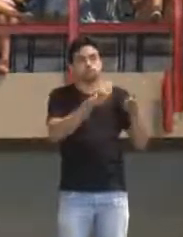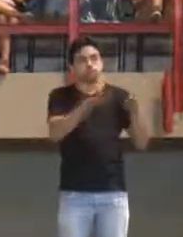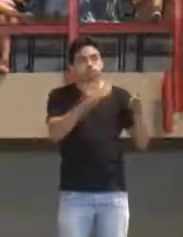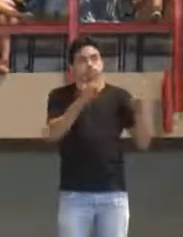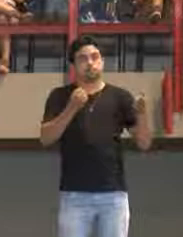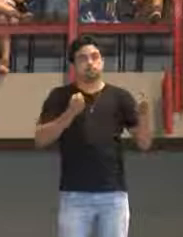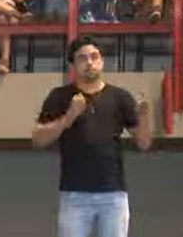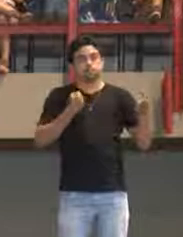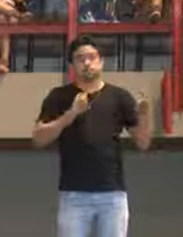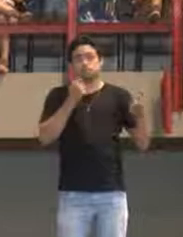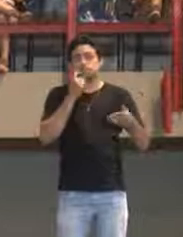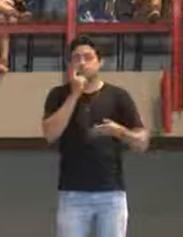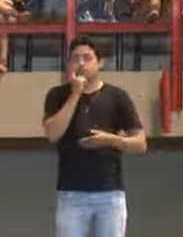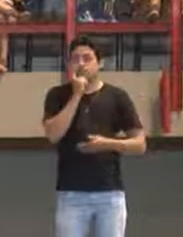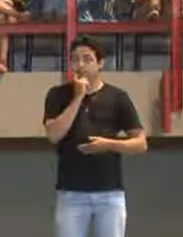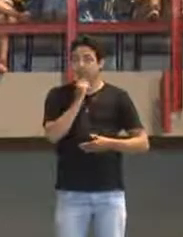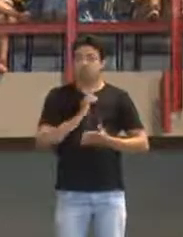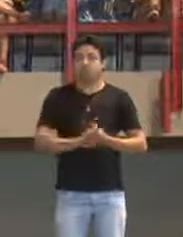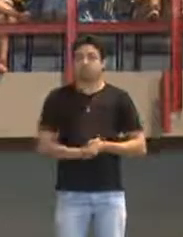foi.